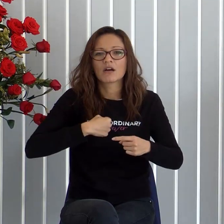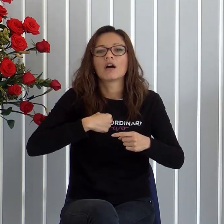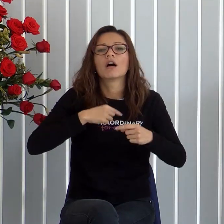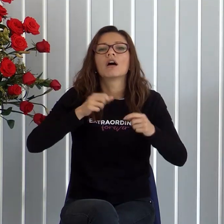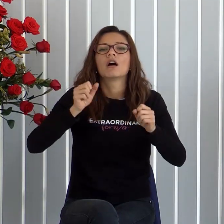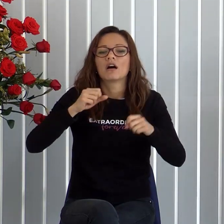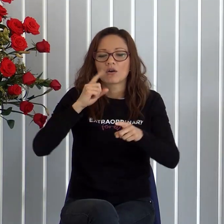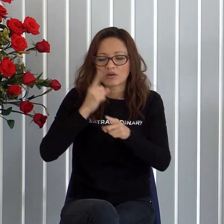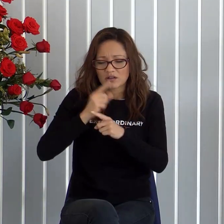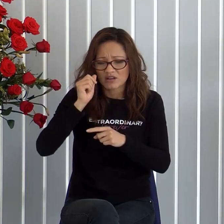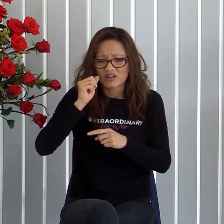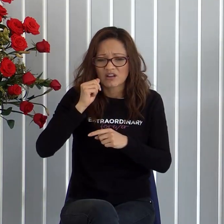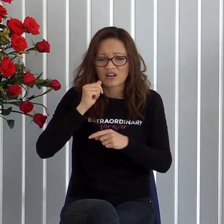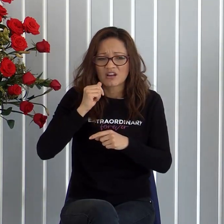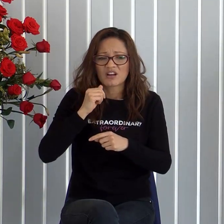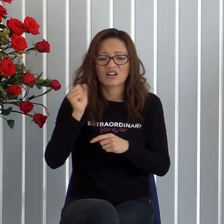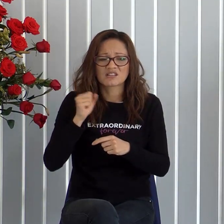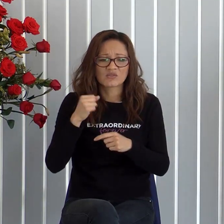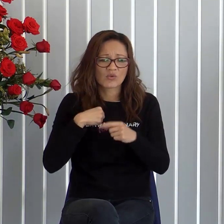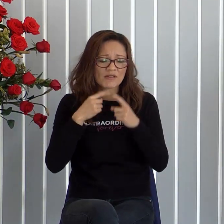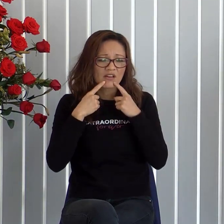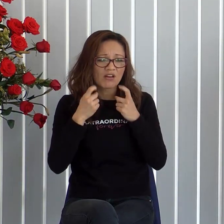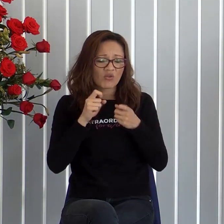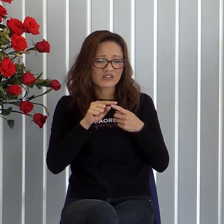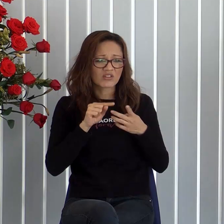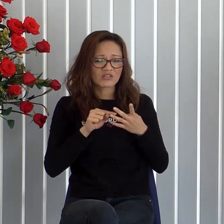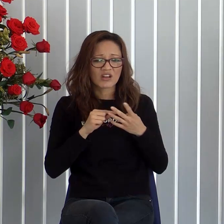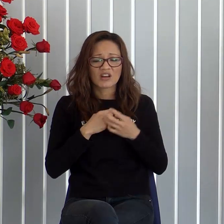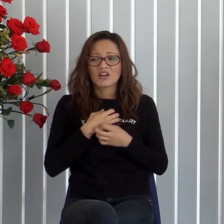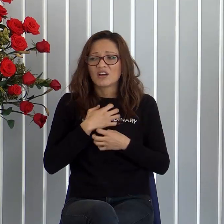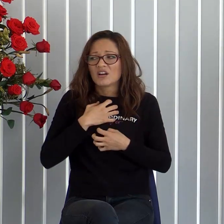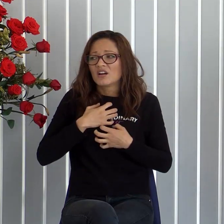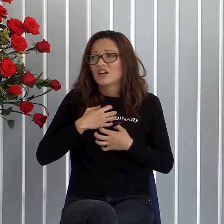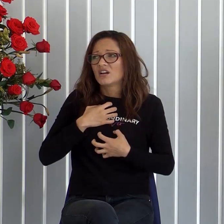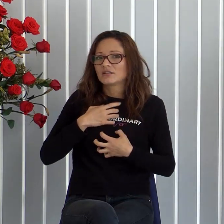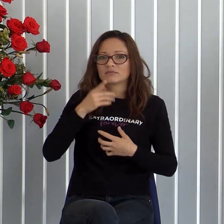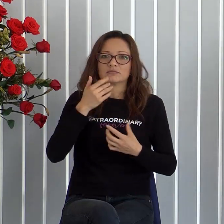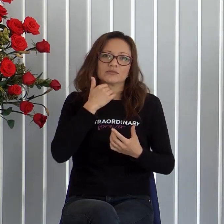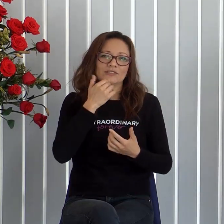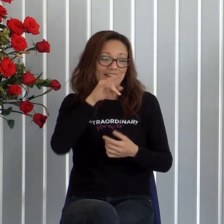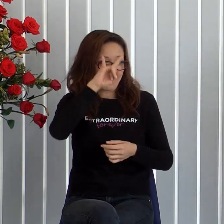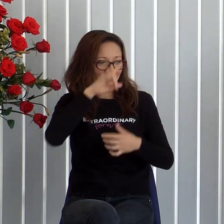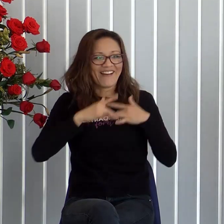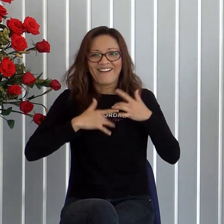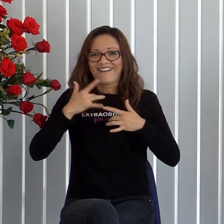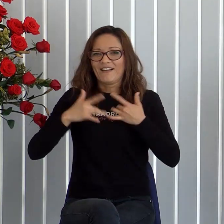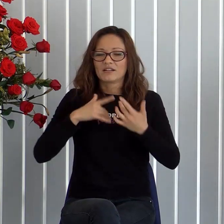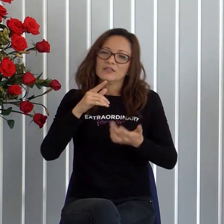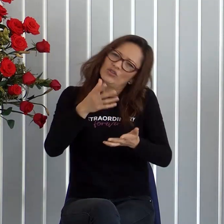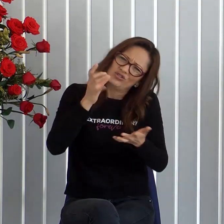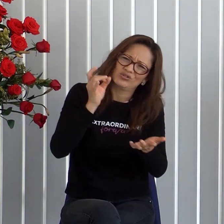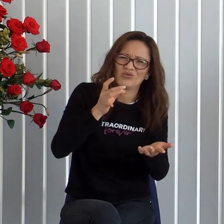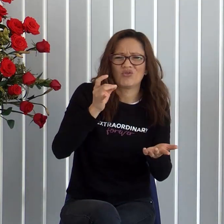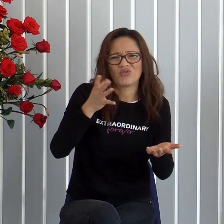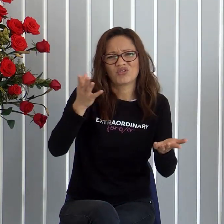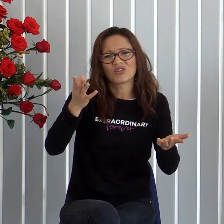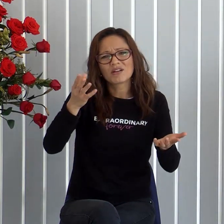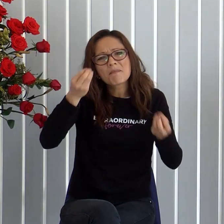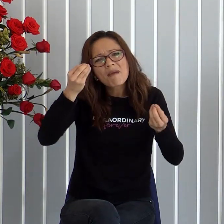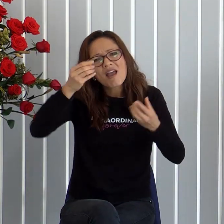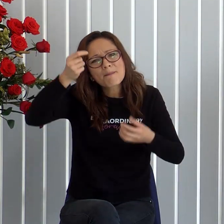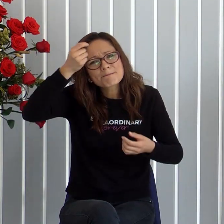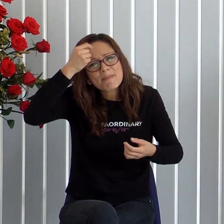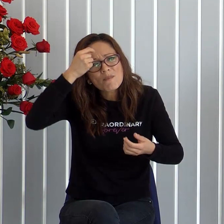acuerda? Usted, viejo. Y yo no sé si es que goza acordándose, pero no sea tan tonto, no traiga memoria a las